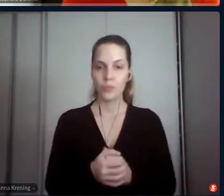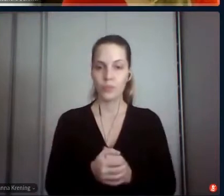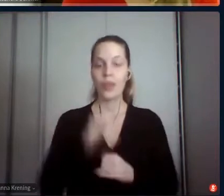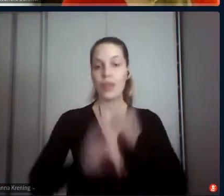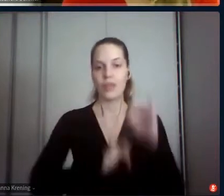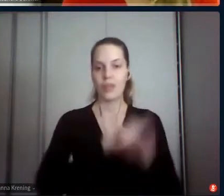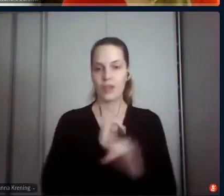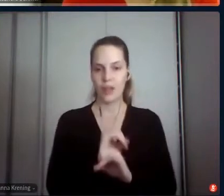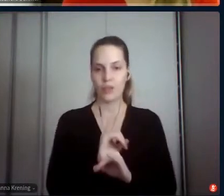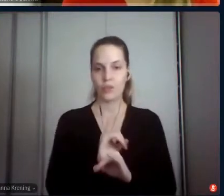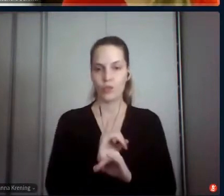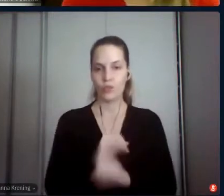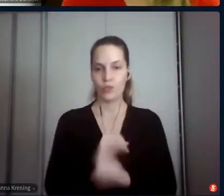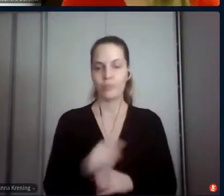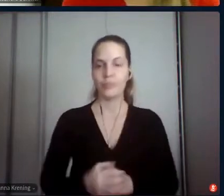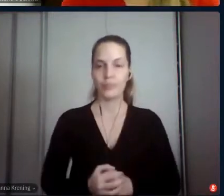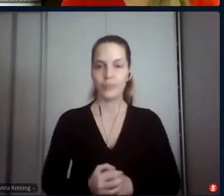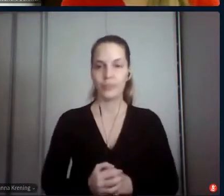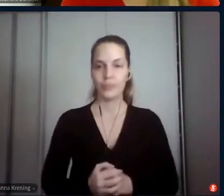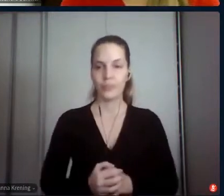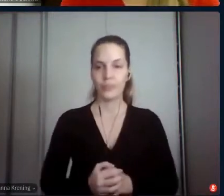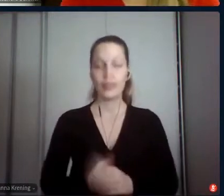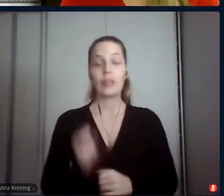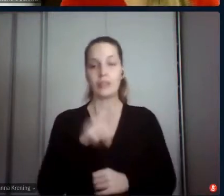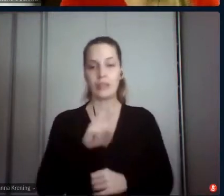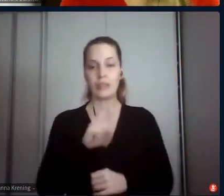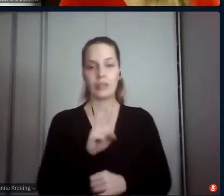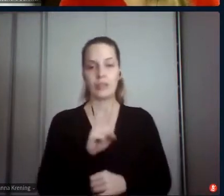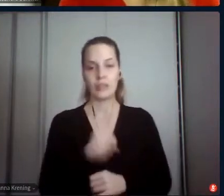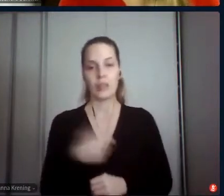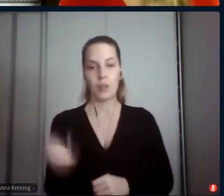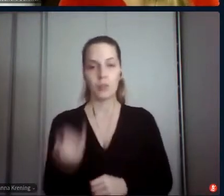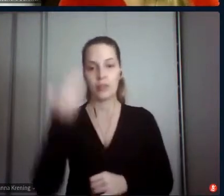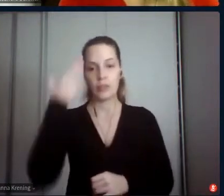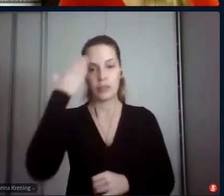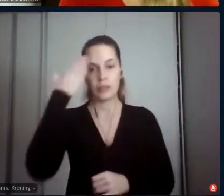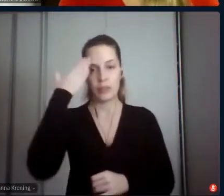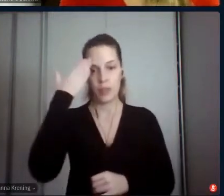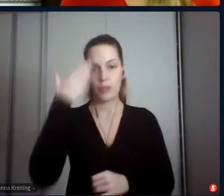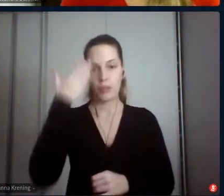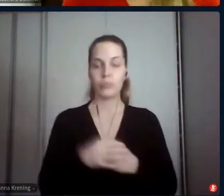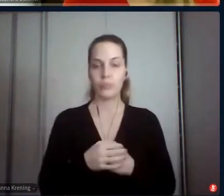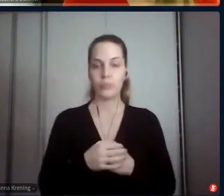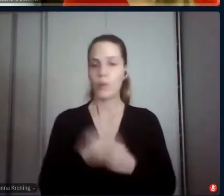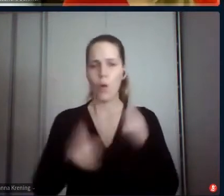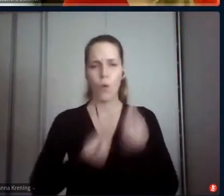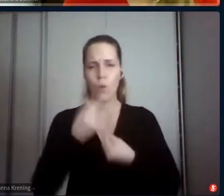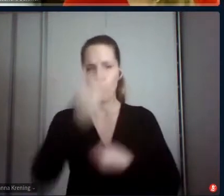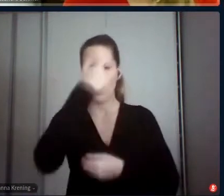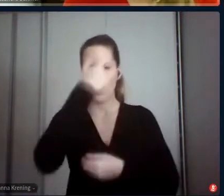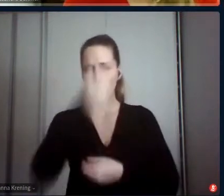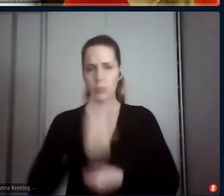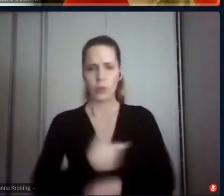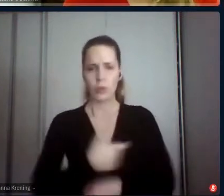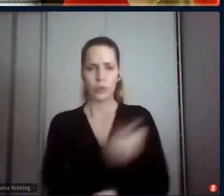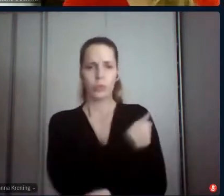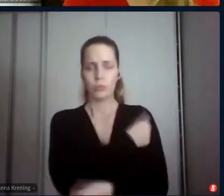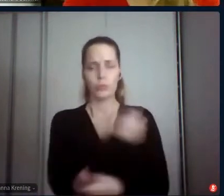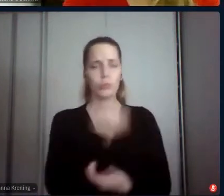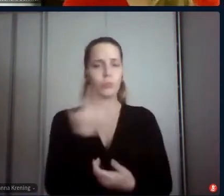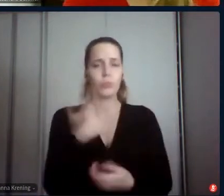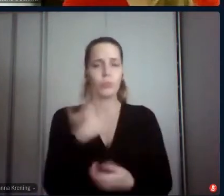internet. Sim. Sim, isso é importante saber, né? Se pretende que as pessoas que não têm internet ou tecnologia respondam esse questionário